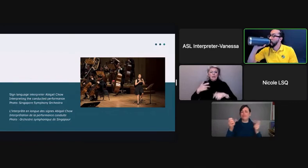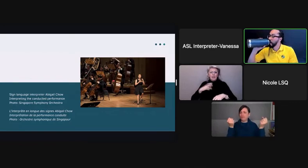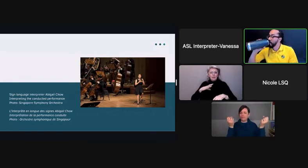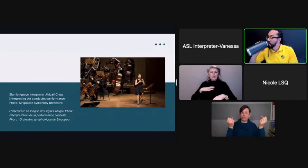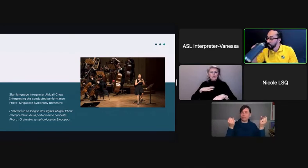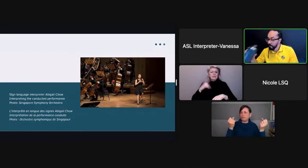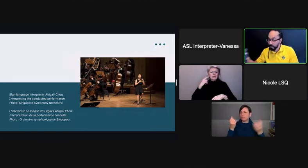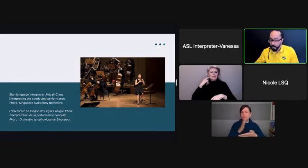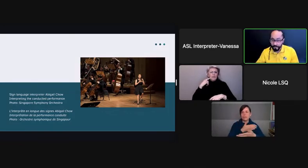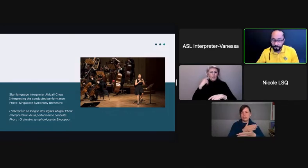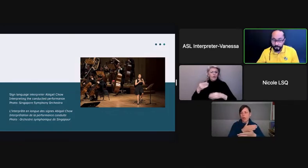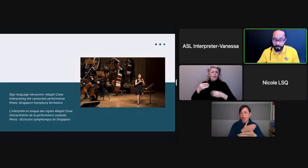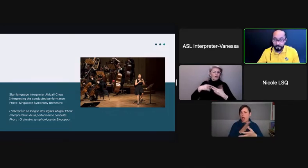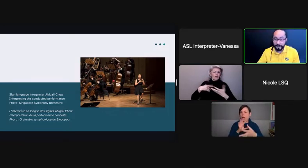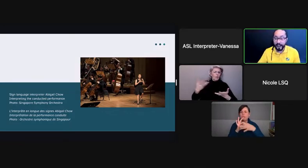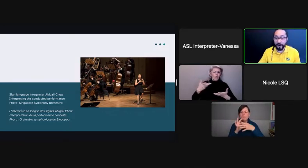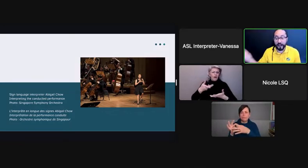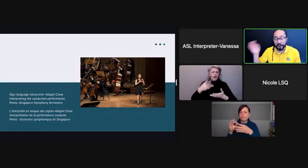est produit.